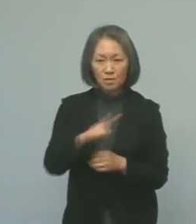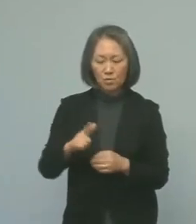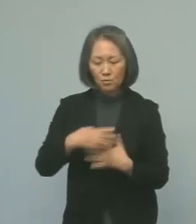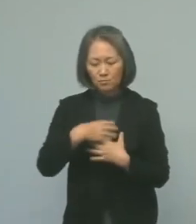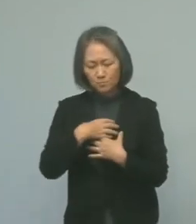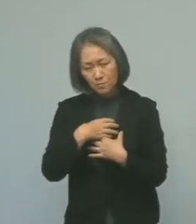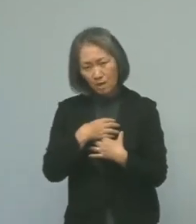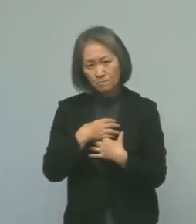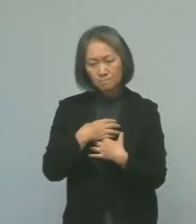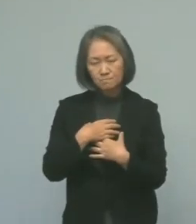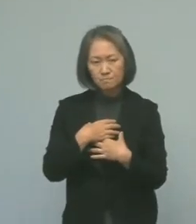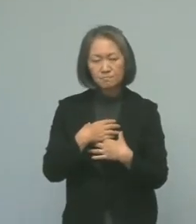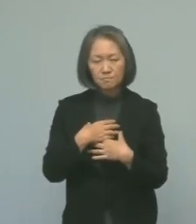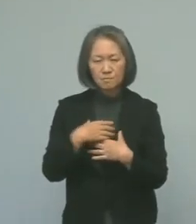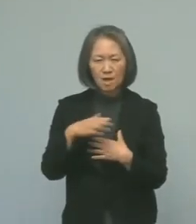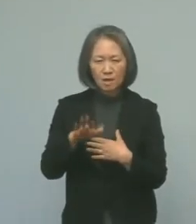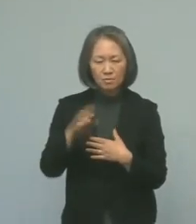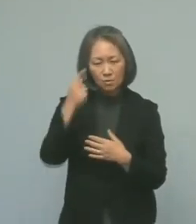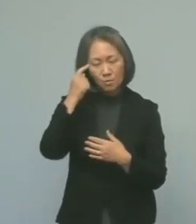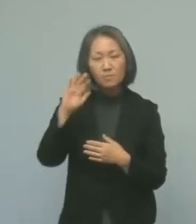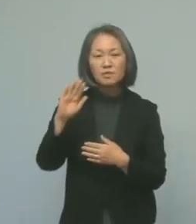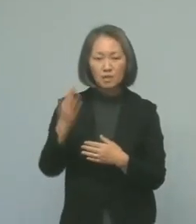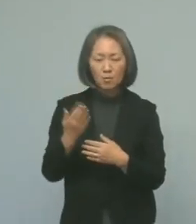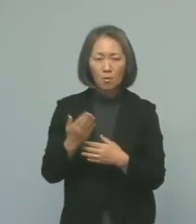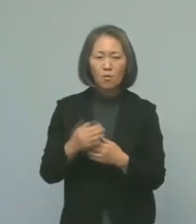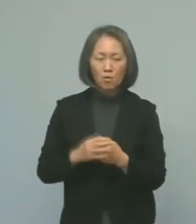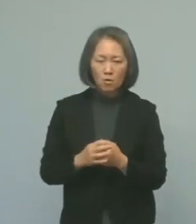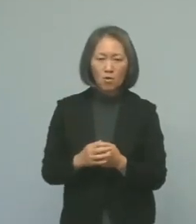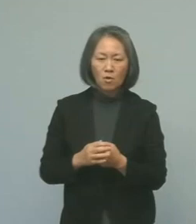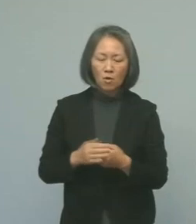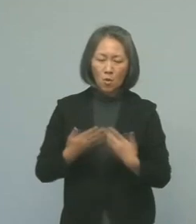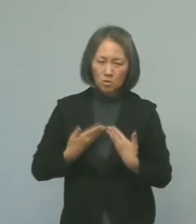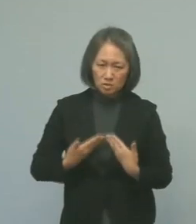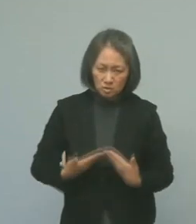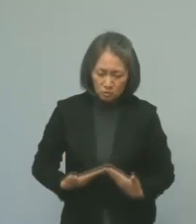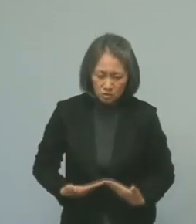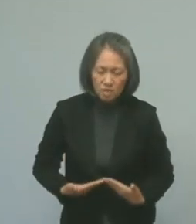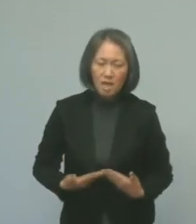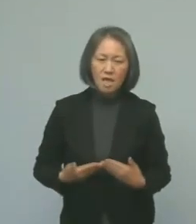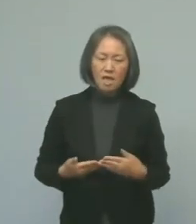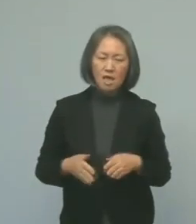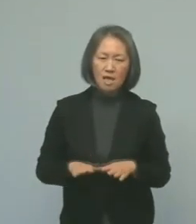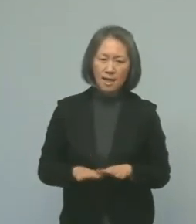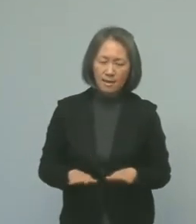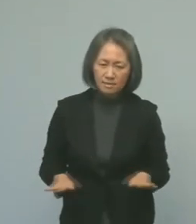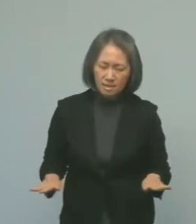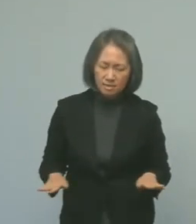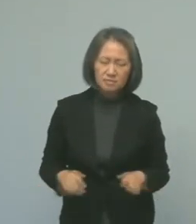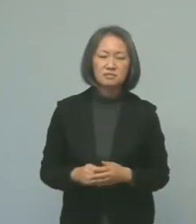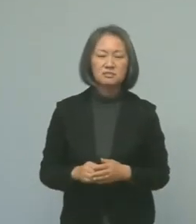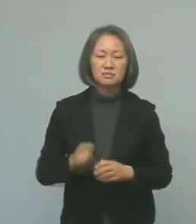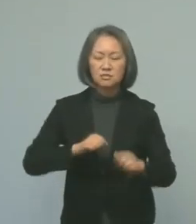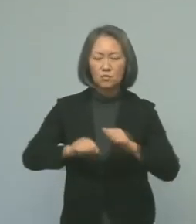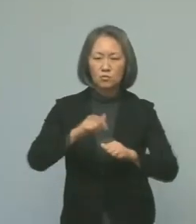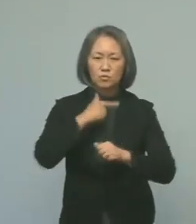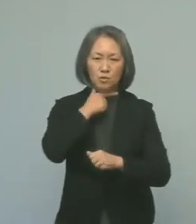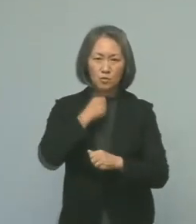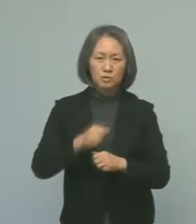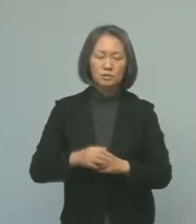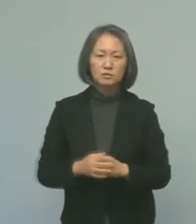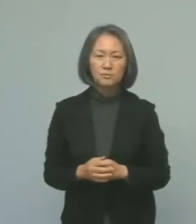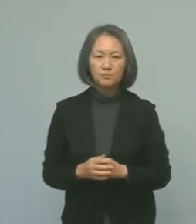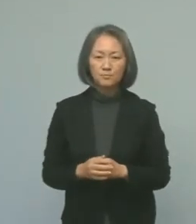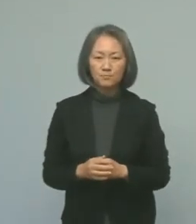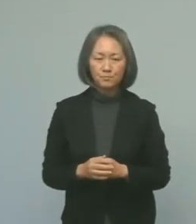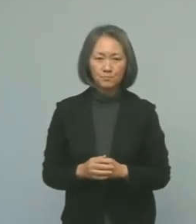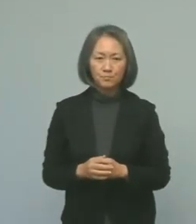安感が増しているかと思いますけれども、くれぐれも落ち着いて冷静に行動していただきたいと思います。